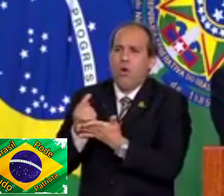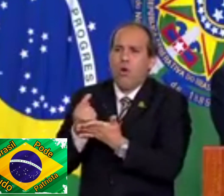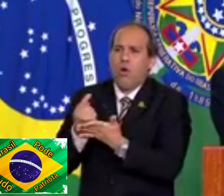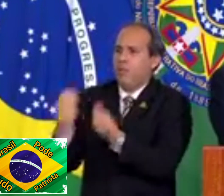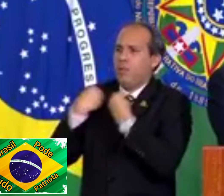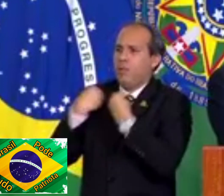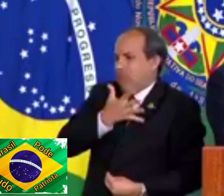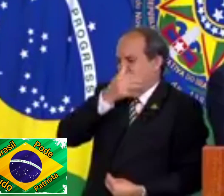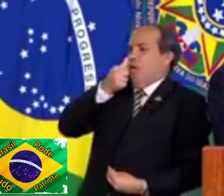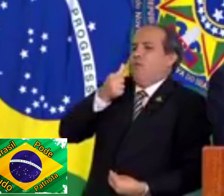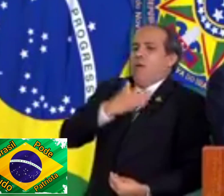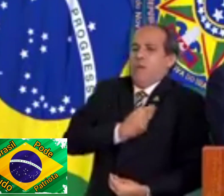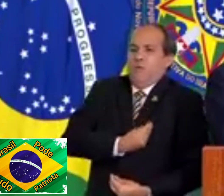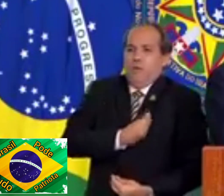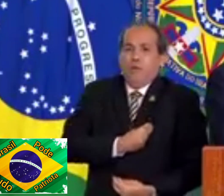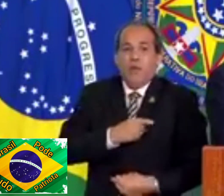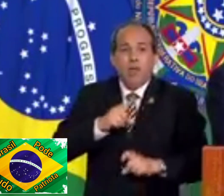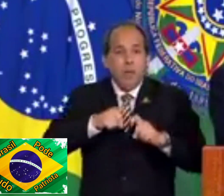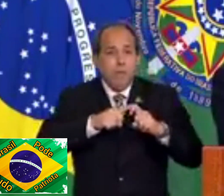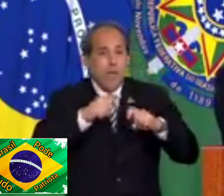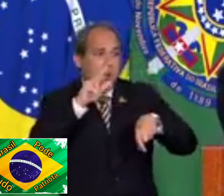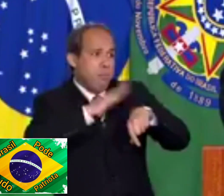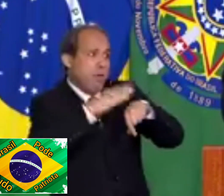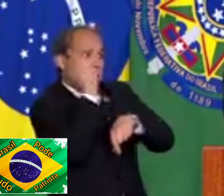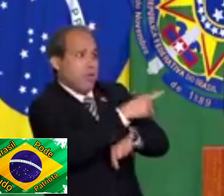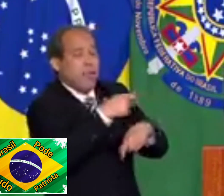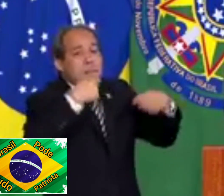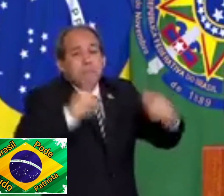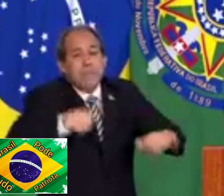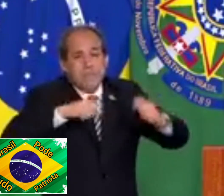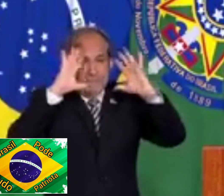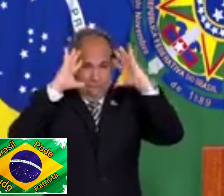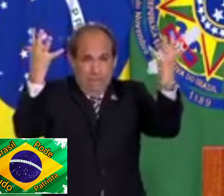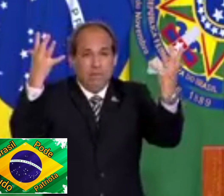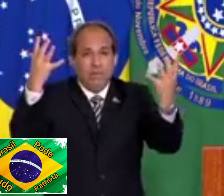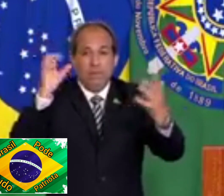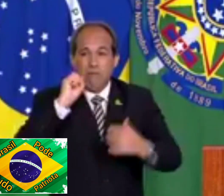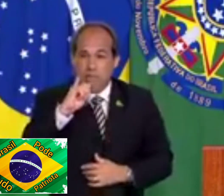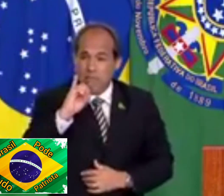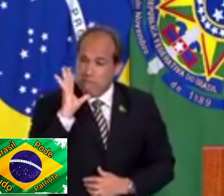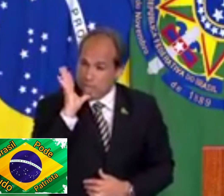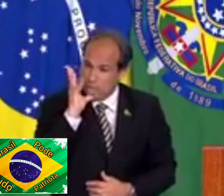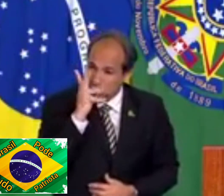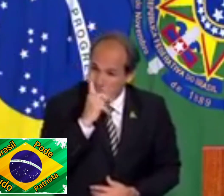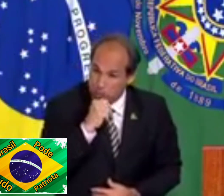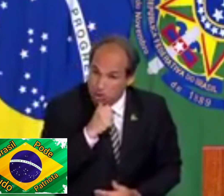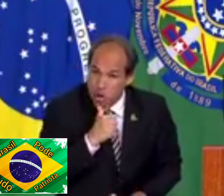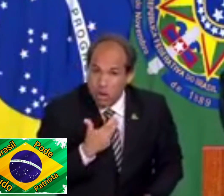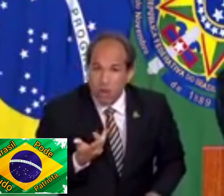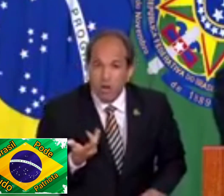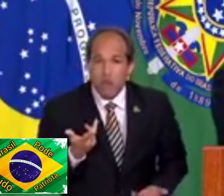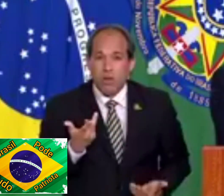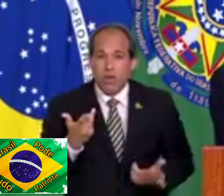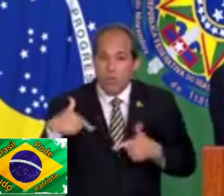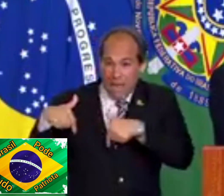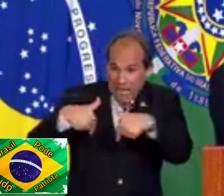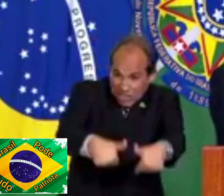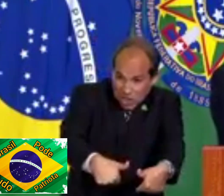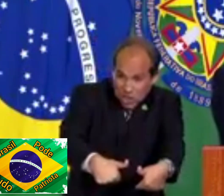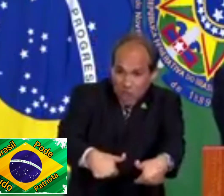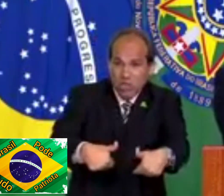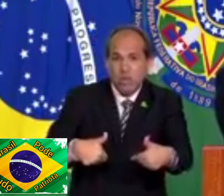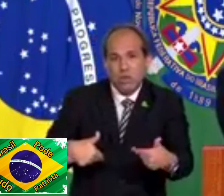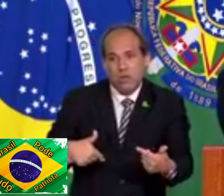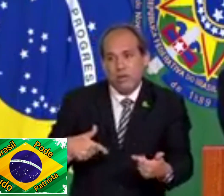sabemos disso, ele tem que decidir. Porque se demorar muito para atuar,